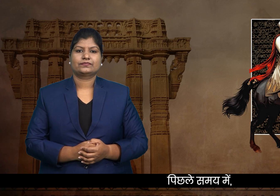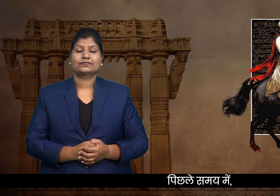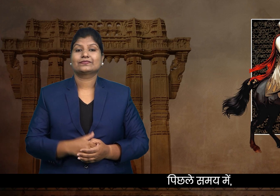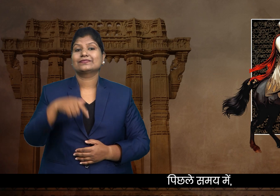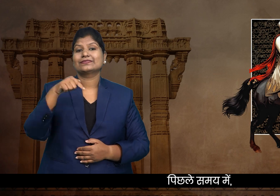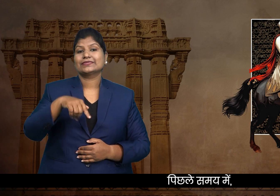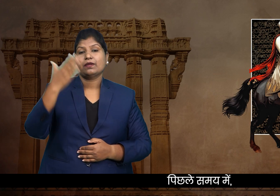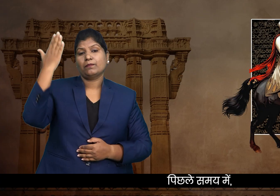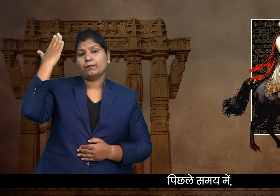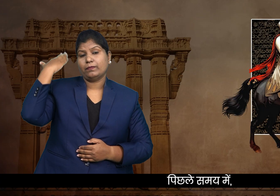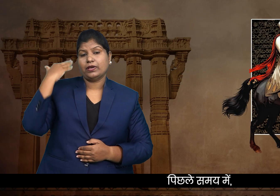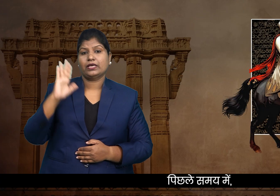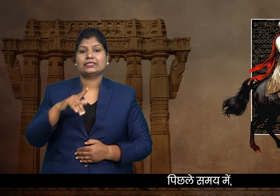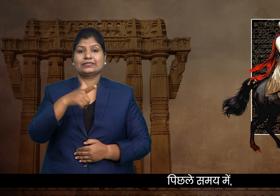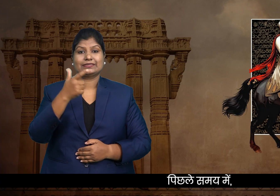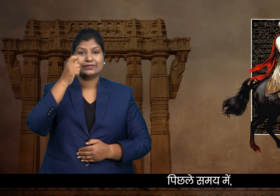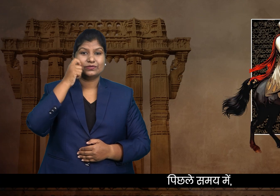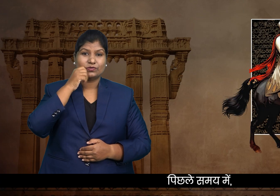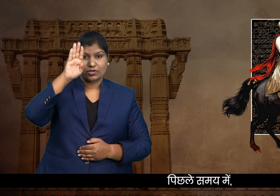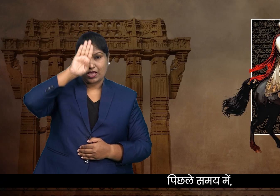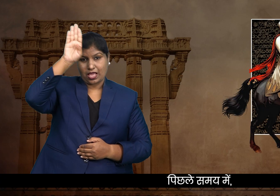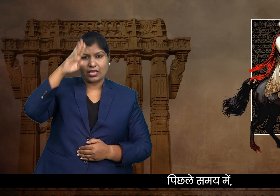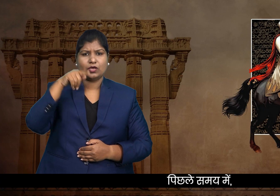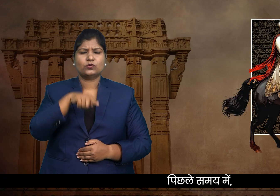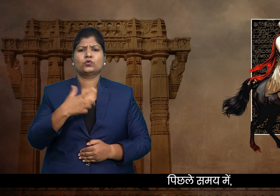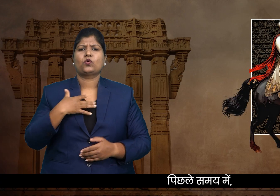पिछले समय में